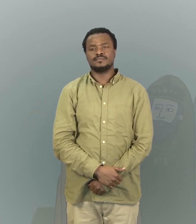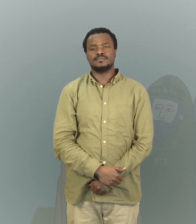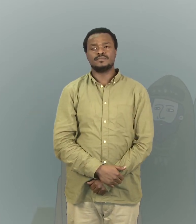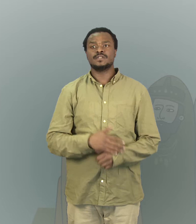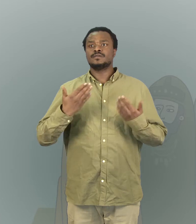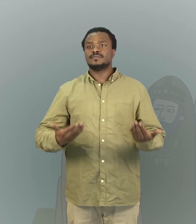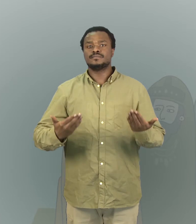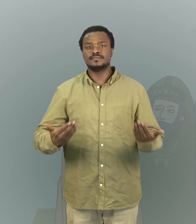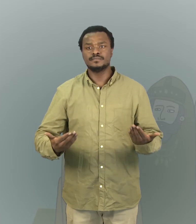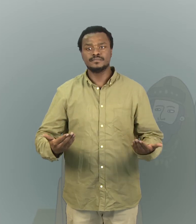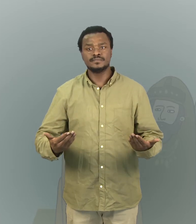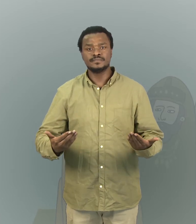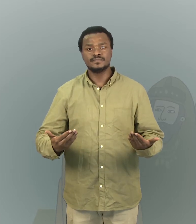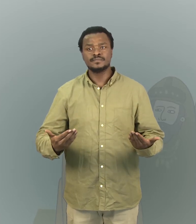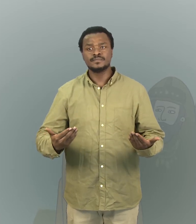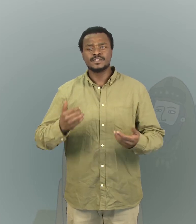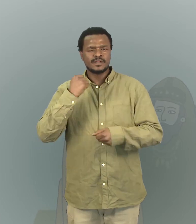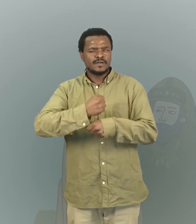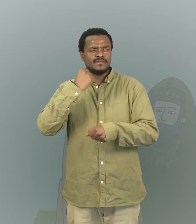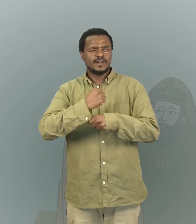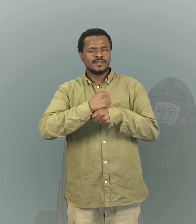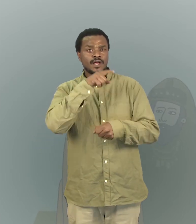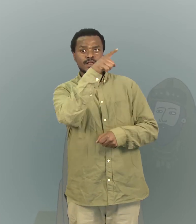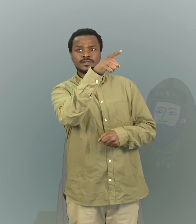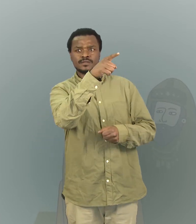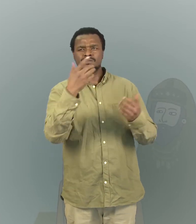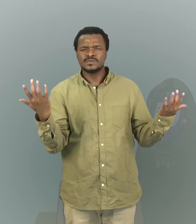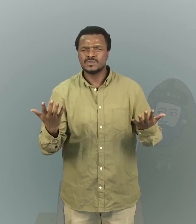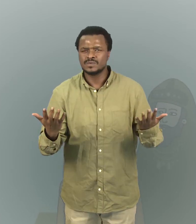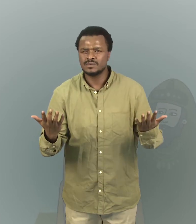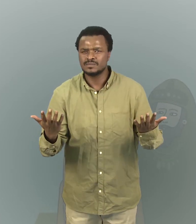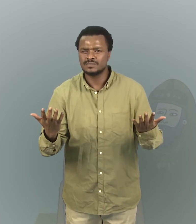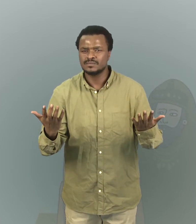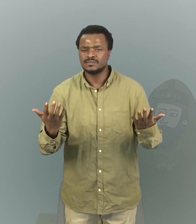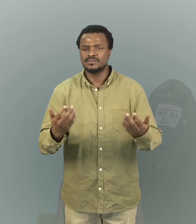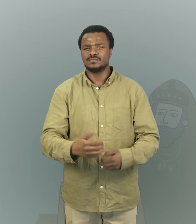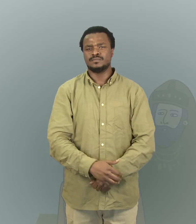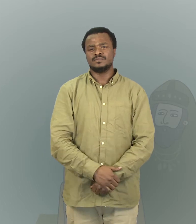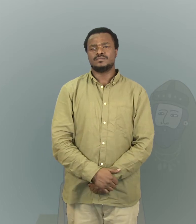dans la cour il tient son van dans les mains pour séparer le grain de la paille